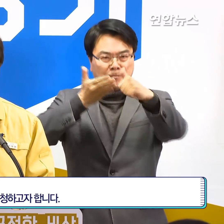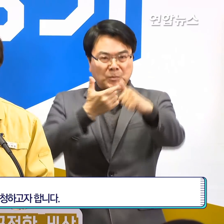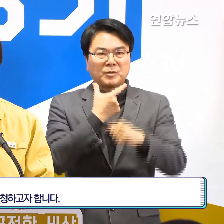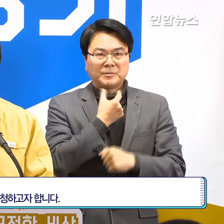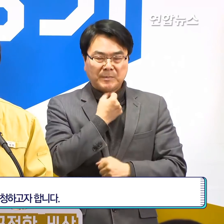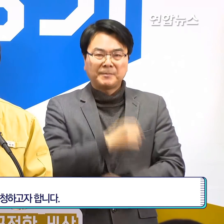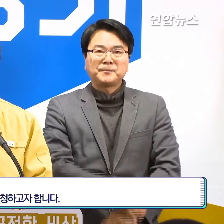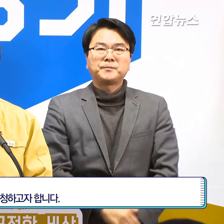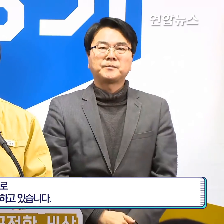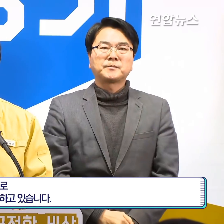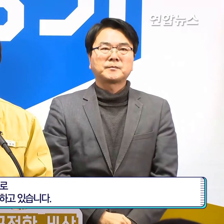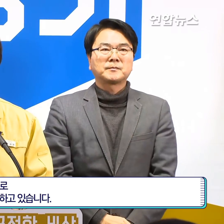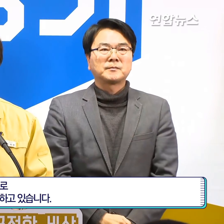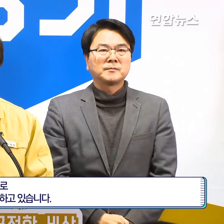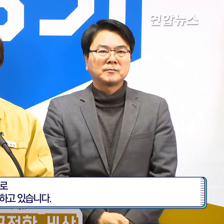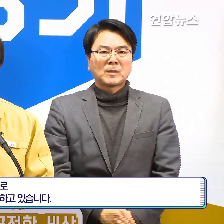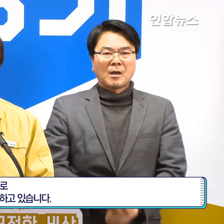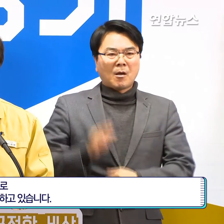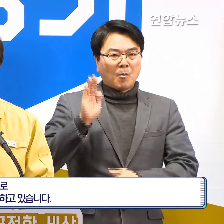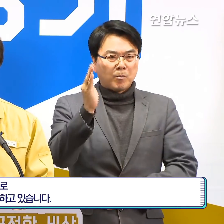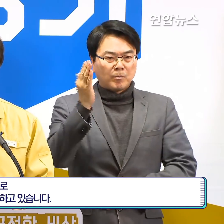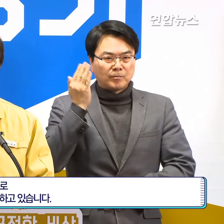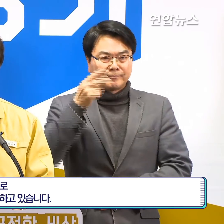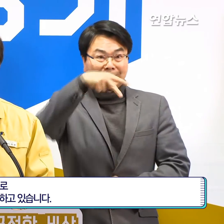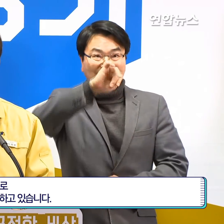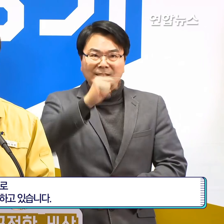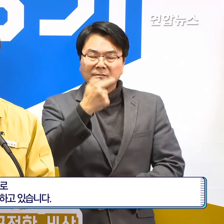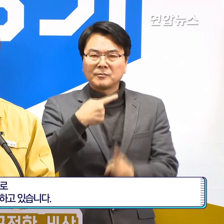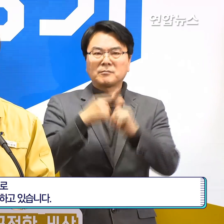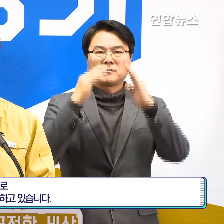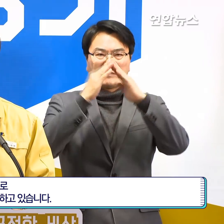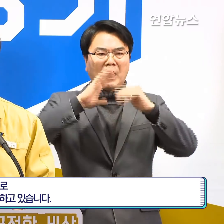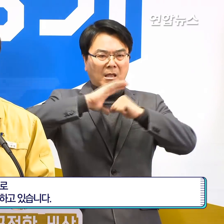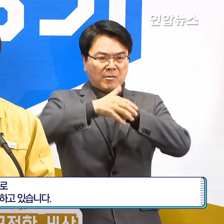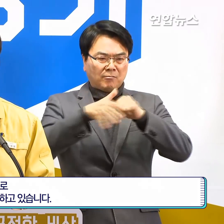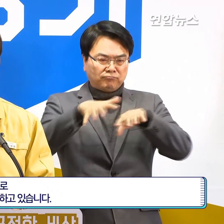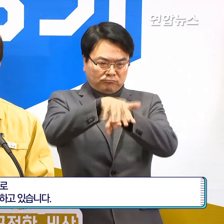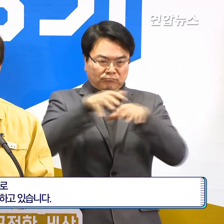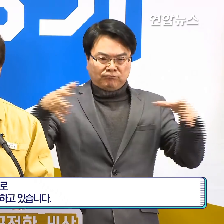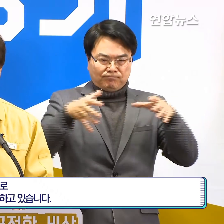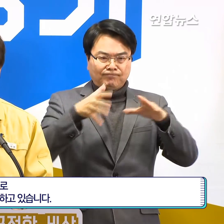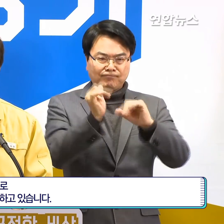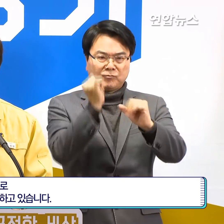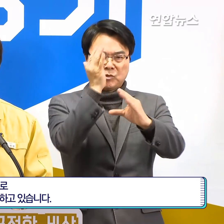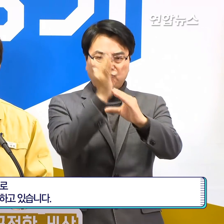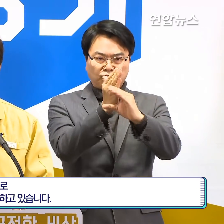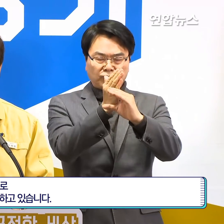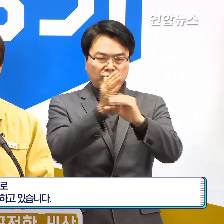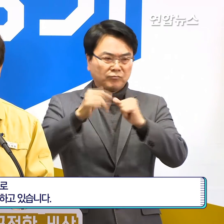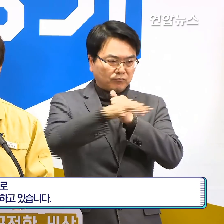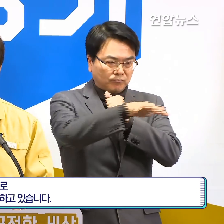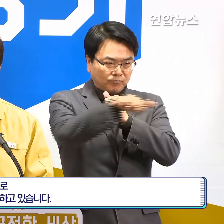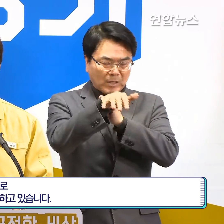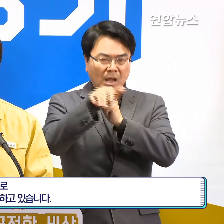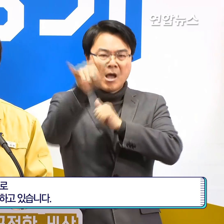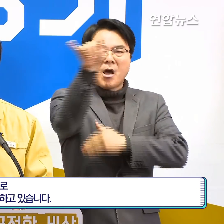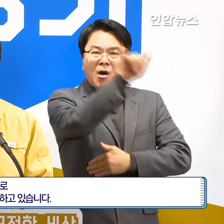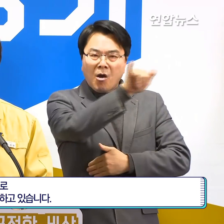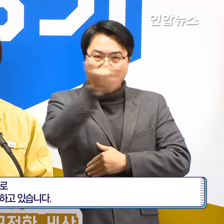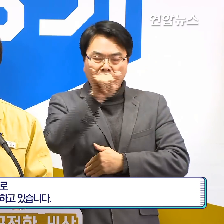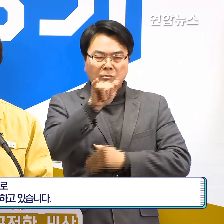합니다. 최근 신천지교회 대구 집회 참석자를 중심으로 전국에서